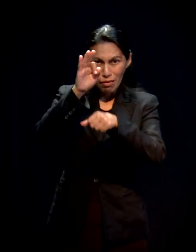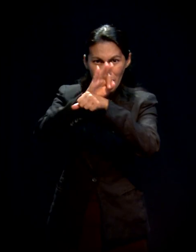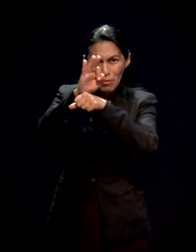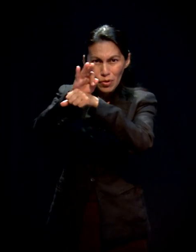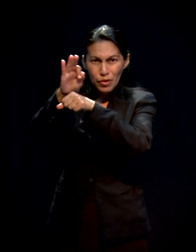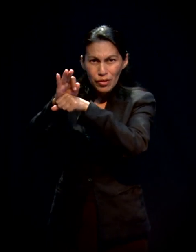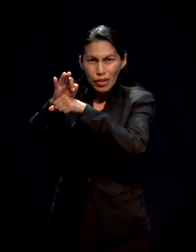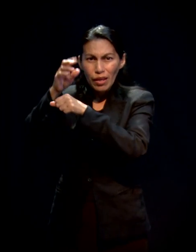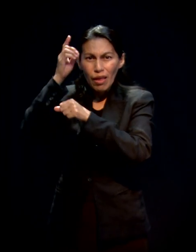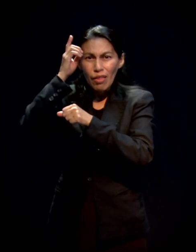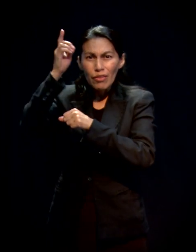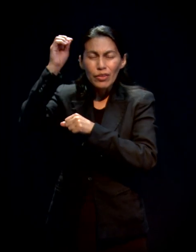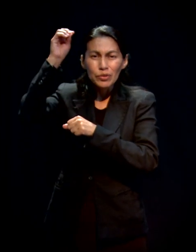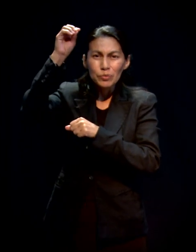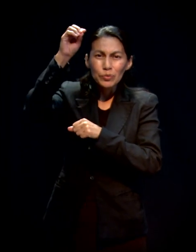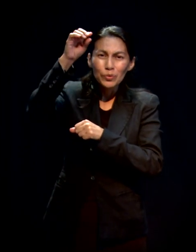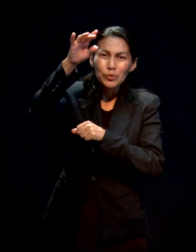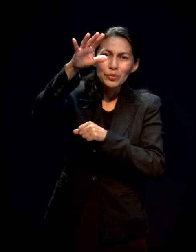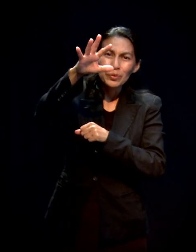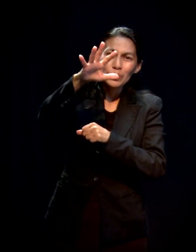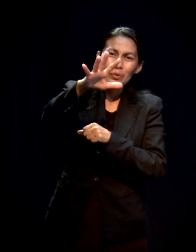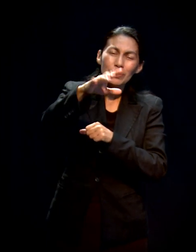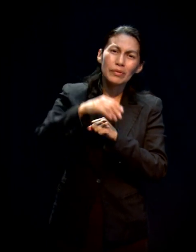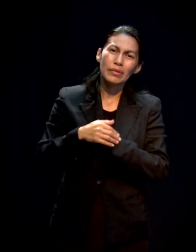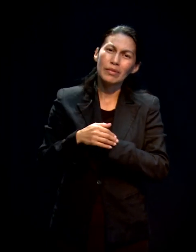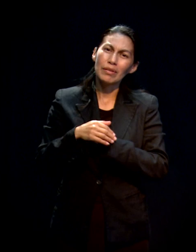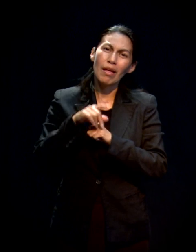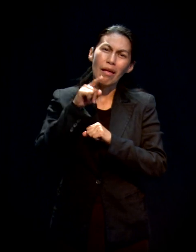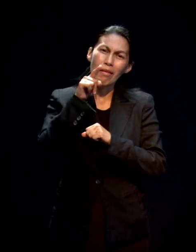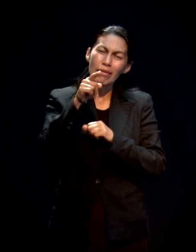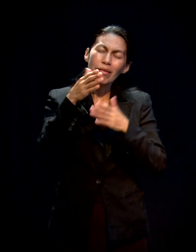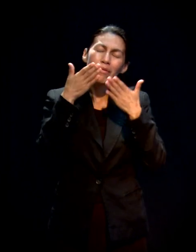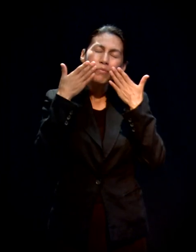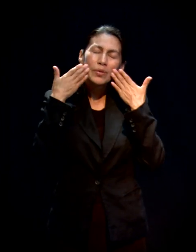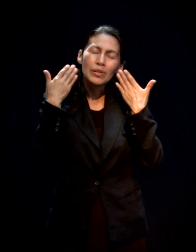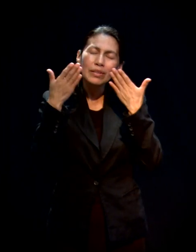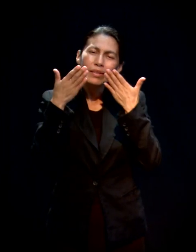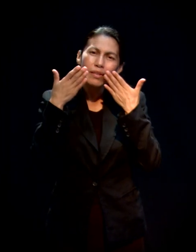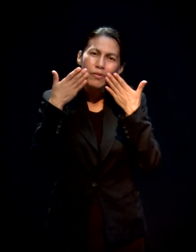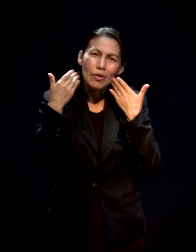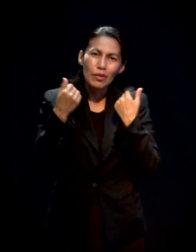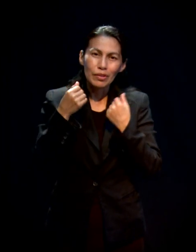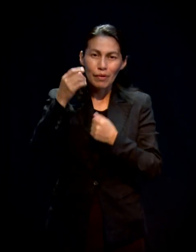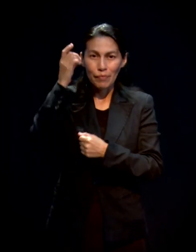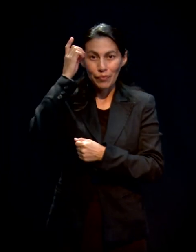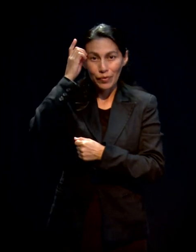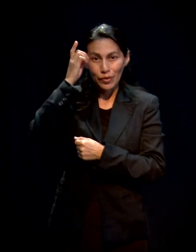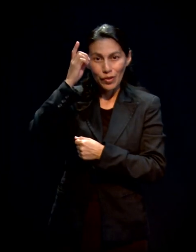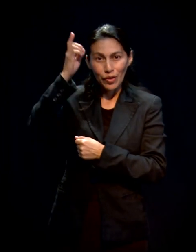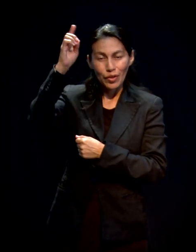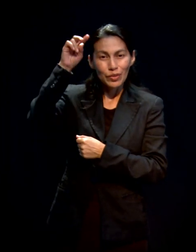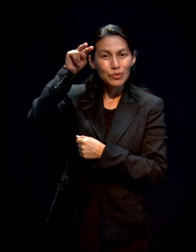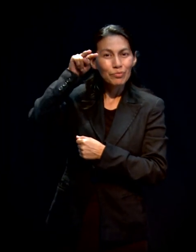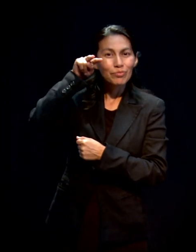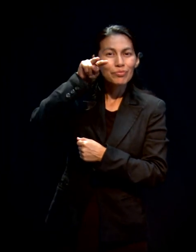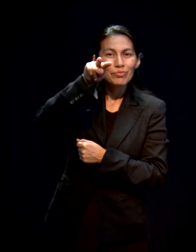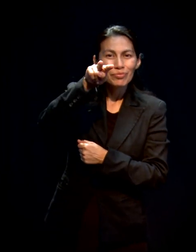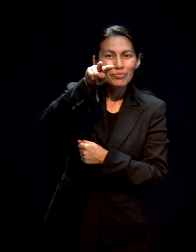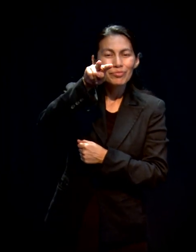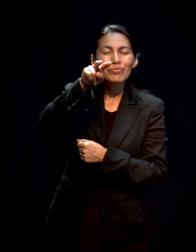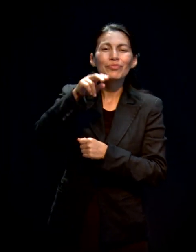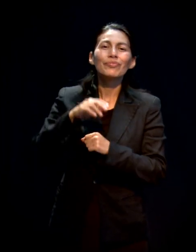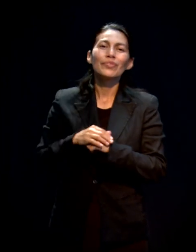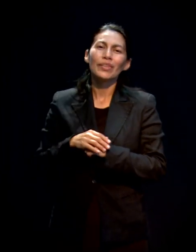resplandecer su rostro sobre ti y tenga de ti cord ya dios al ceat y su